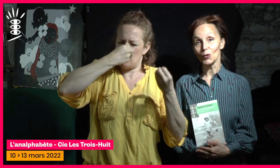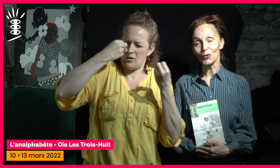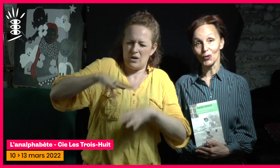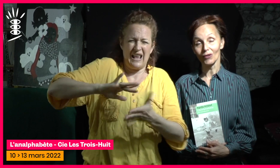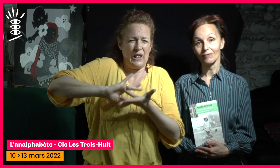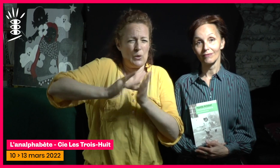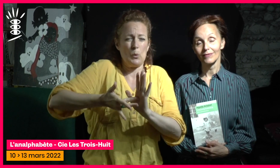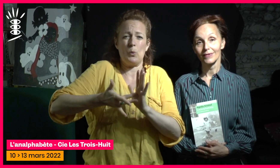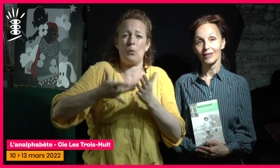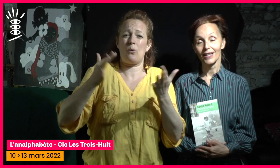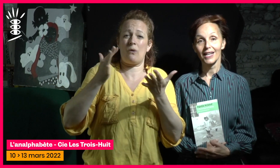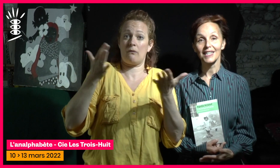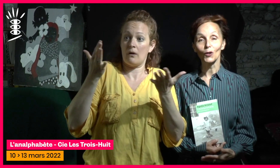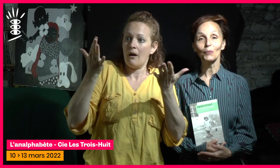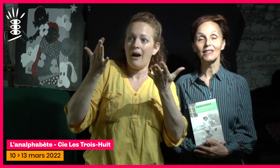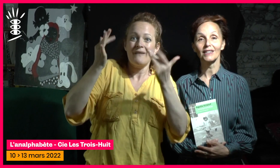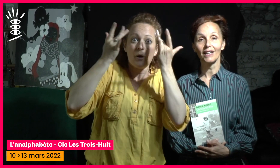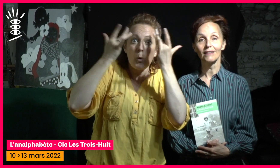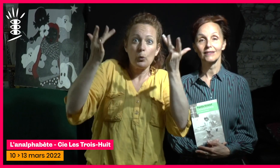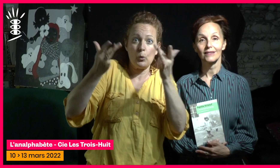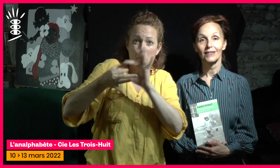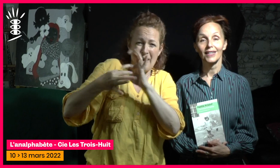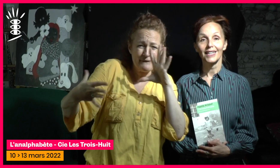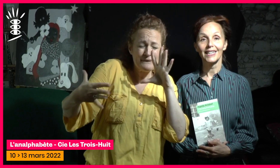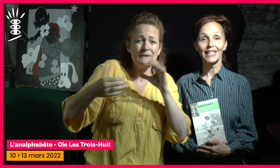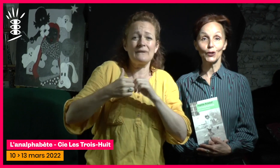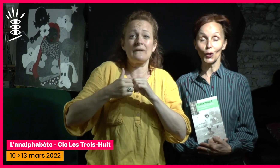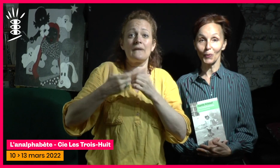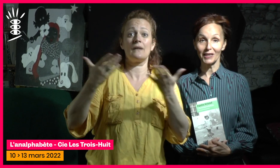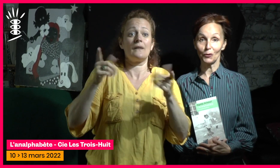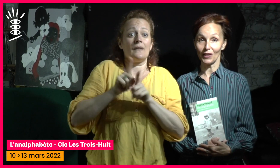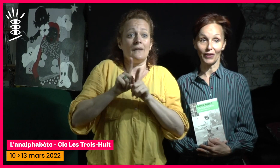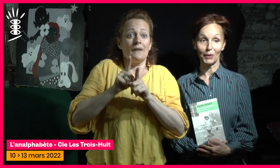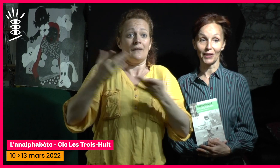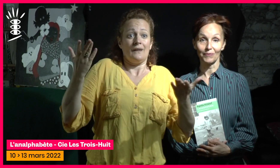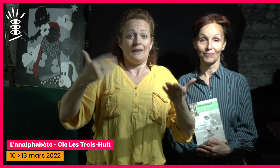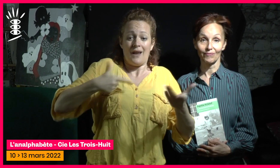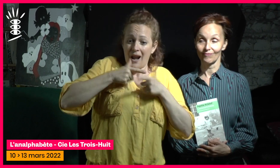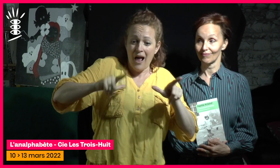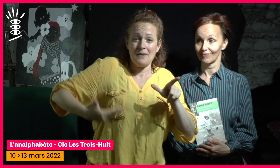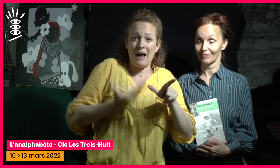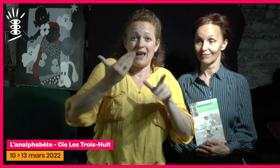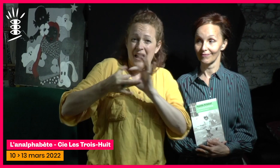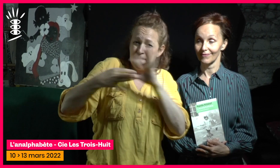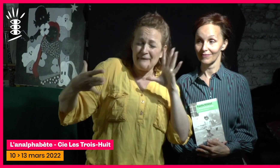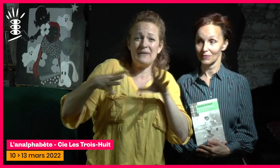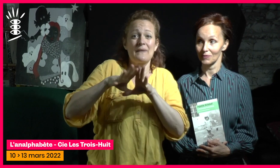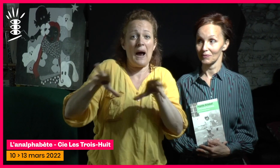Sa culture, sa langue maternelle et une grande partie de sa famille.